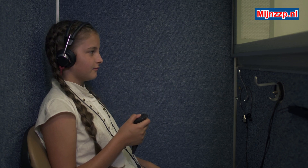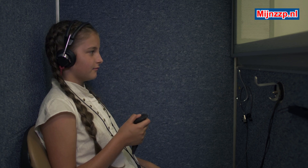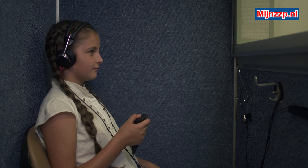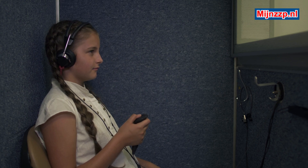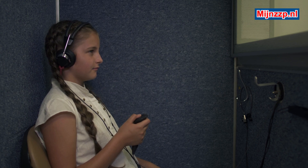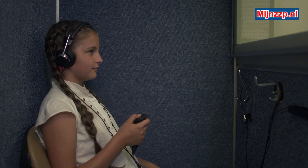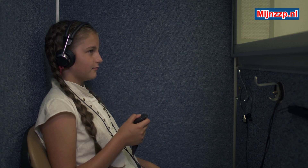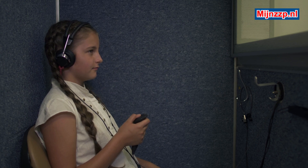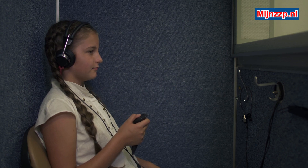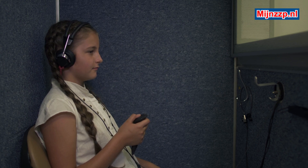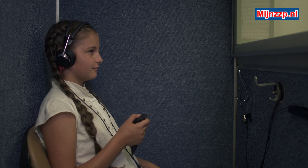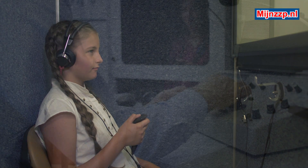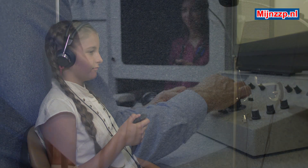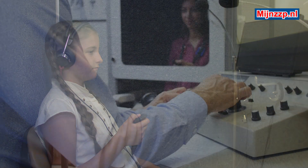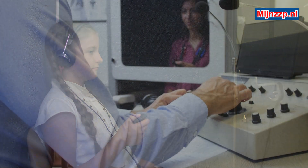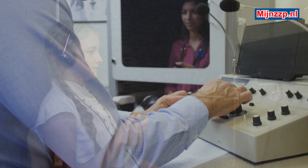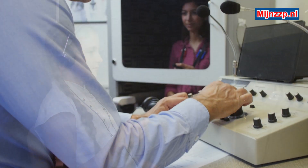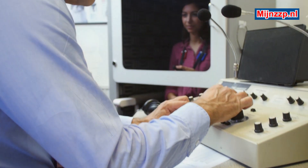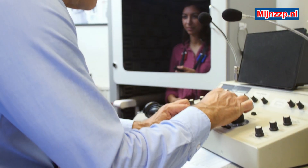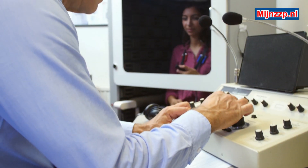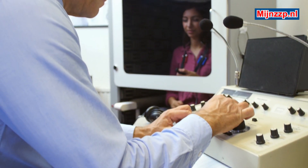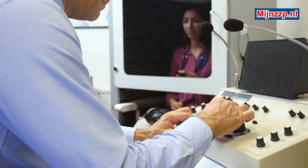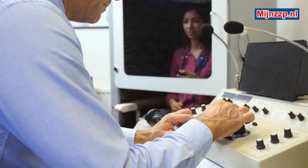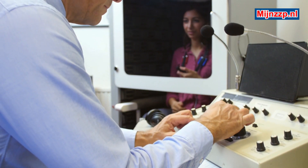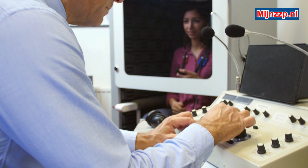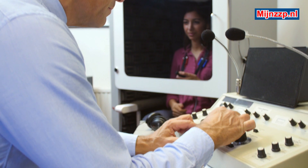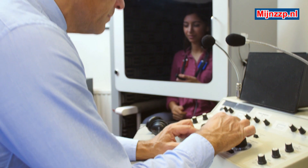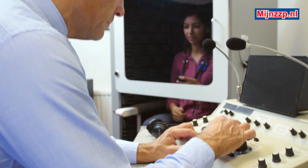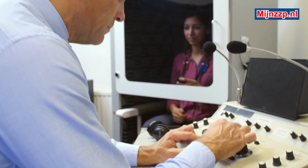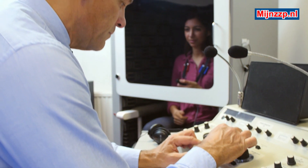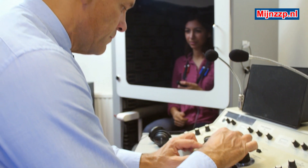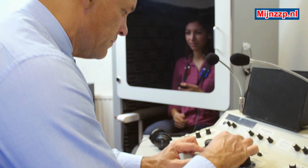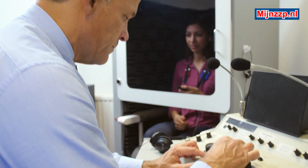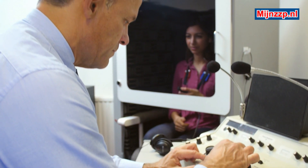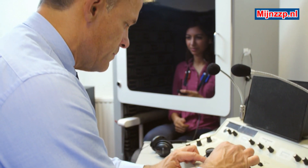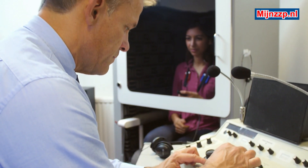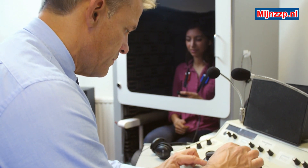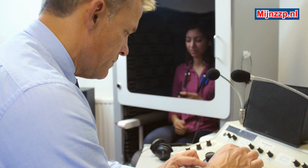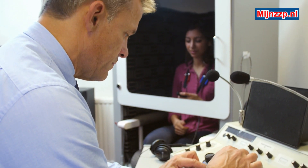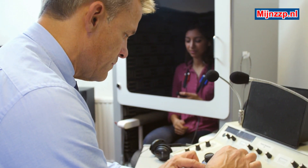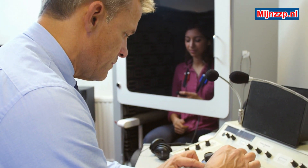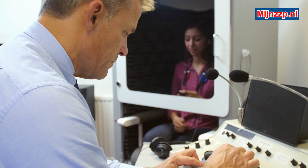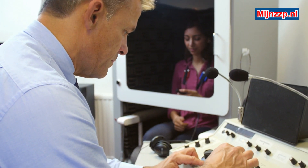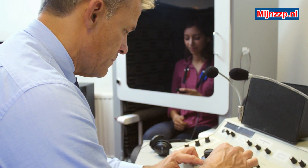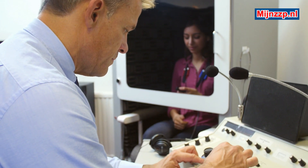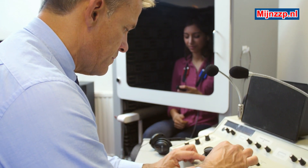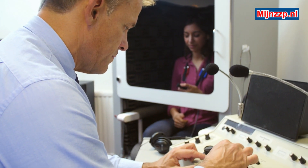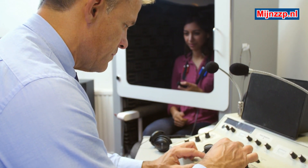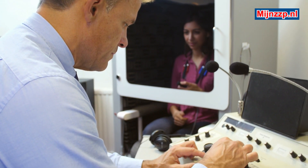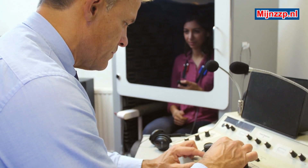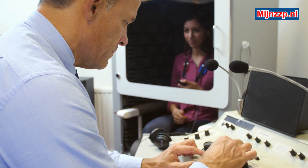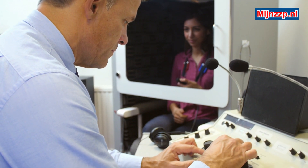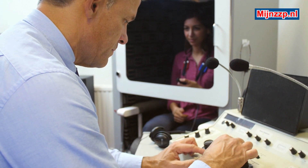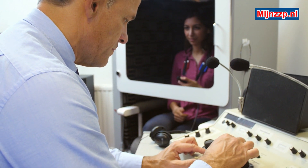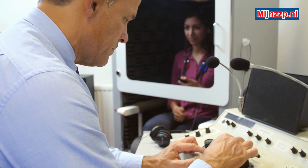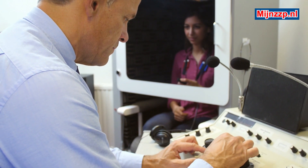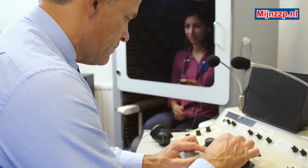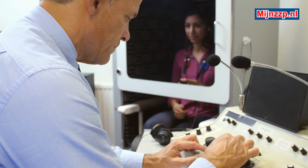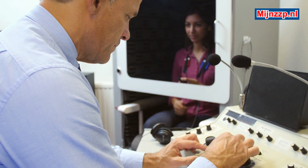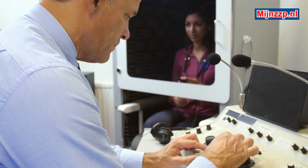Zeit in Anspruch nehmen. Es ist denkbar, dass ein Gebärdensprachdolmetscher auch als Schreibdolmetscher angesehen werden